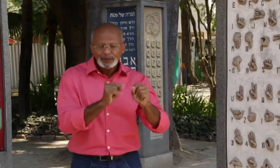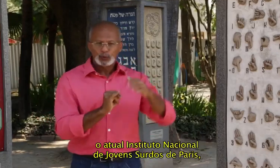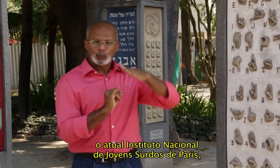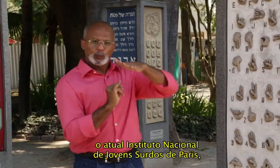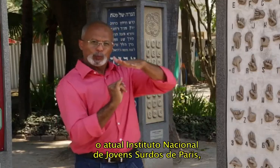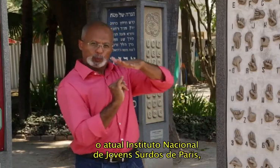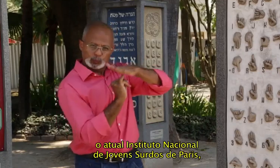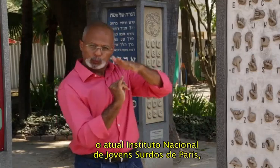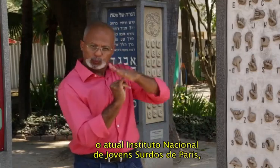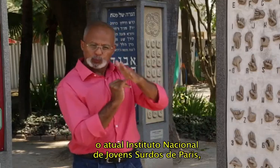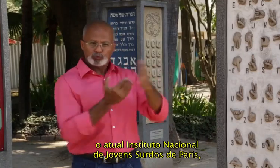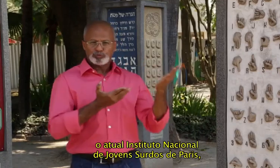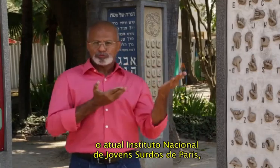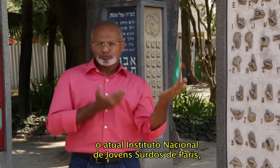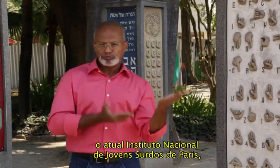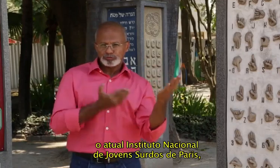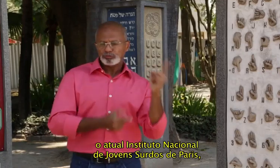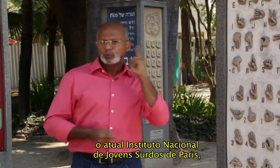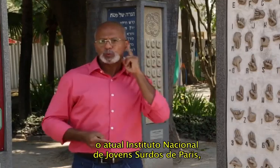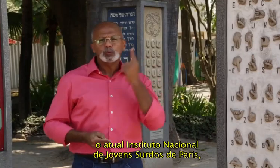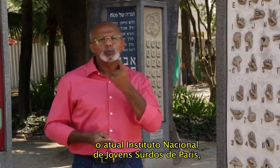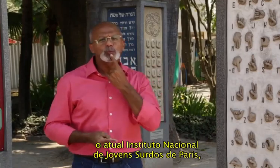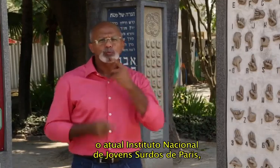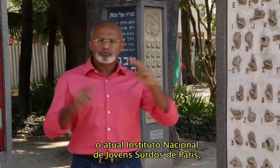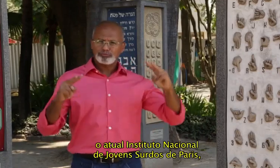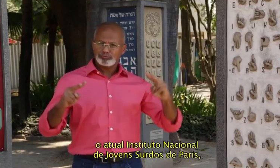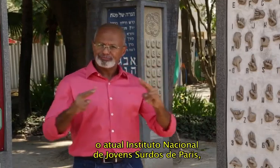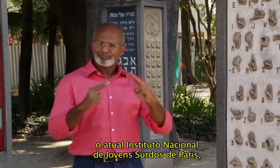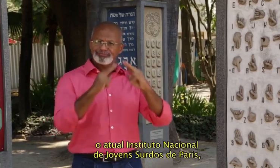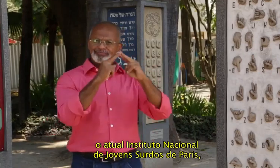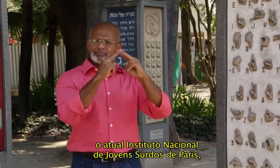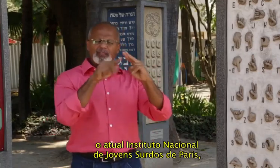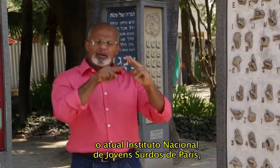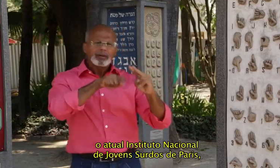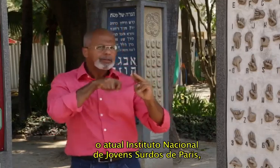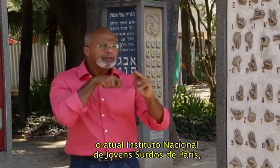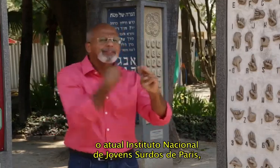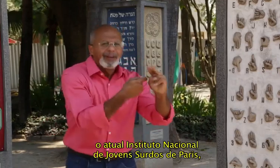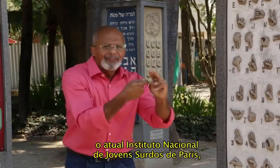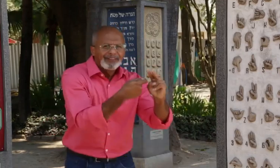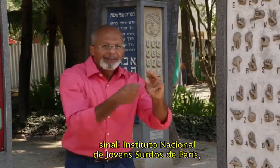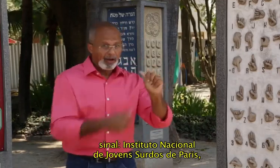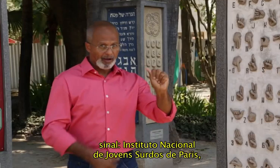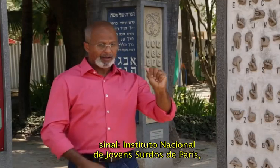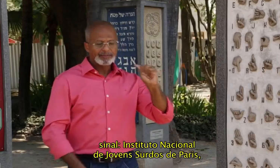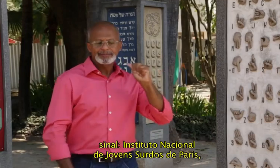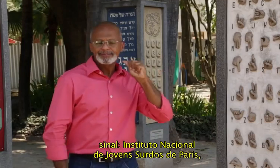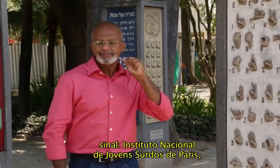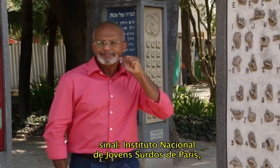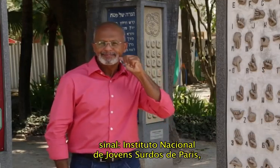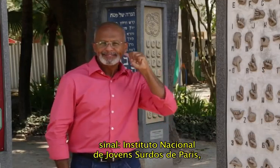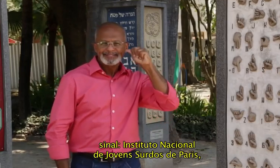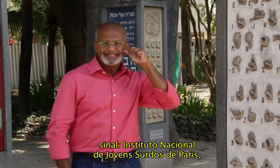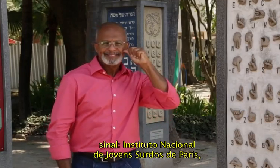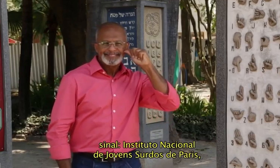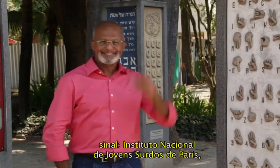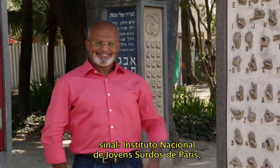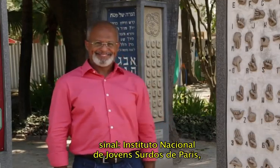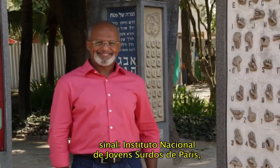o atual Instituto Nacional de Jovens Surdos de Paris, sinal Instituto Nacional de